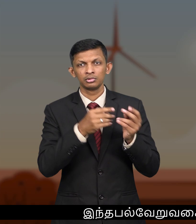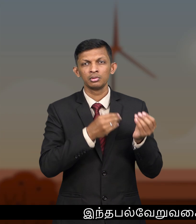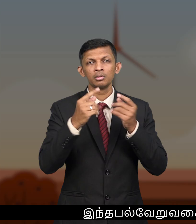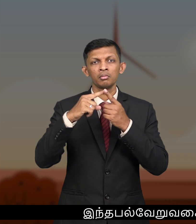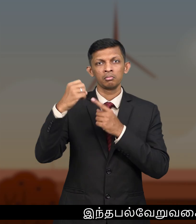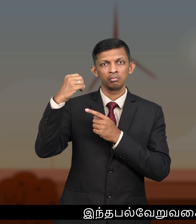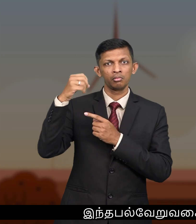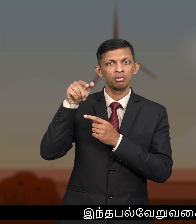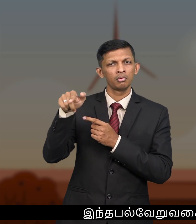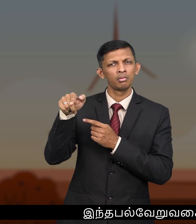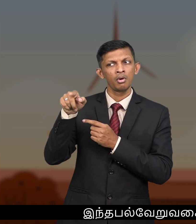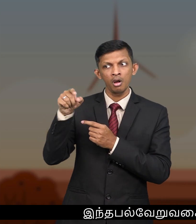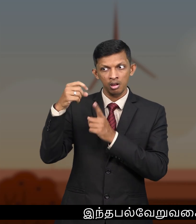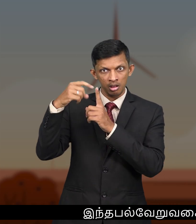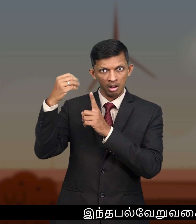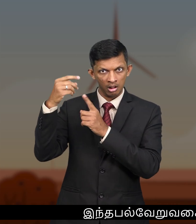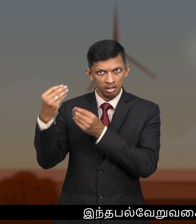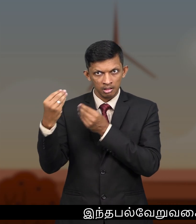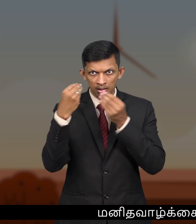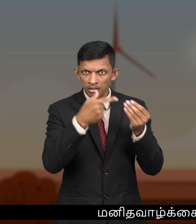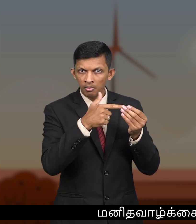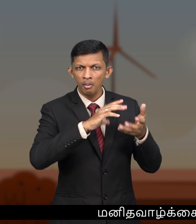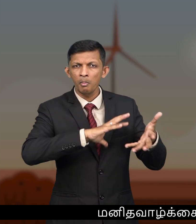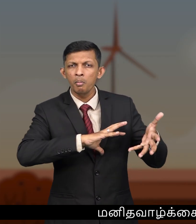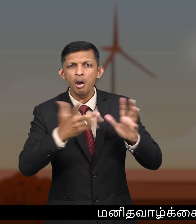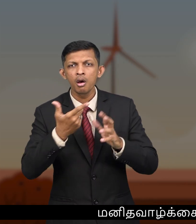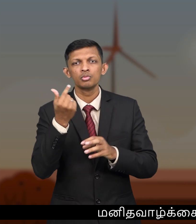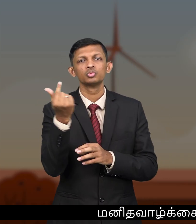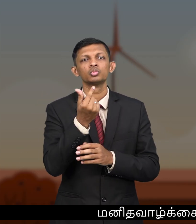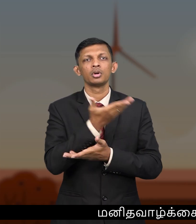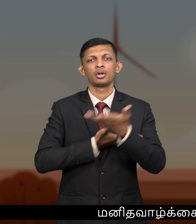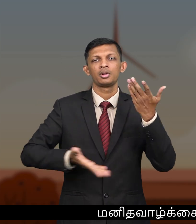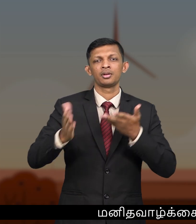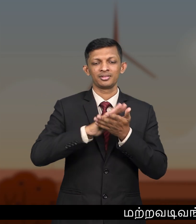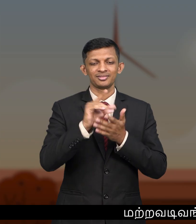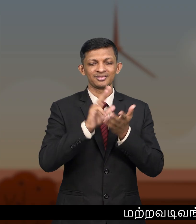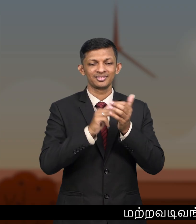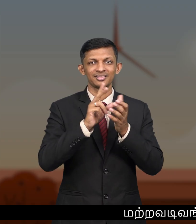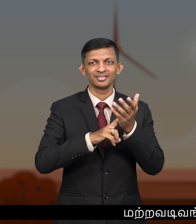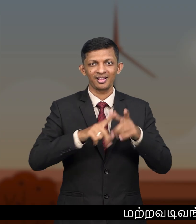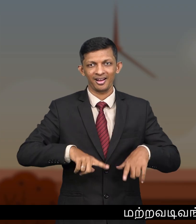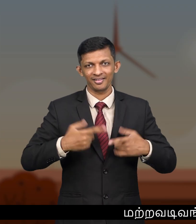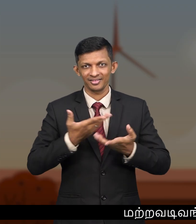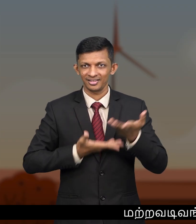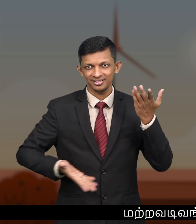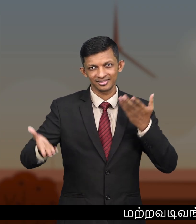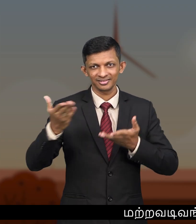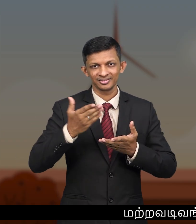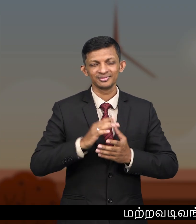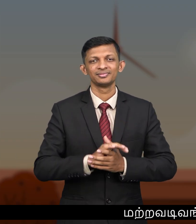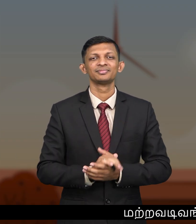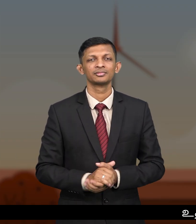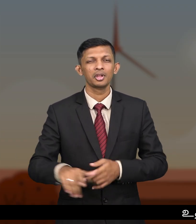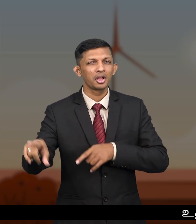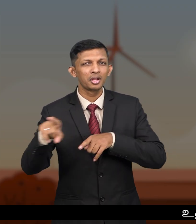இந்த பல்வேறு வகையான ஆற்றல் வடிவங்களை மனித வாழ்க்கைக்கு பயனுள்ள வகையில் மற்ற வடிவங்களாக மாற்ற